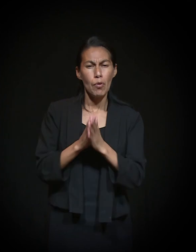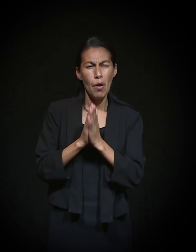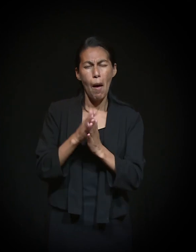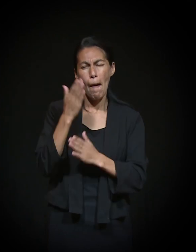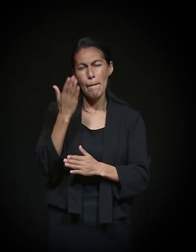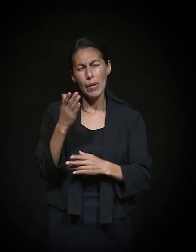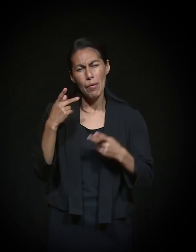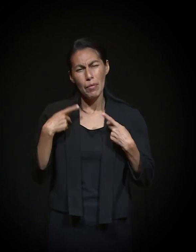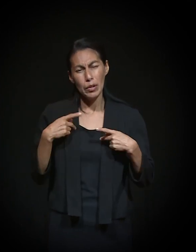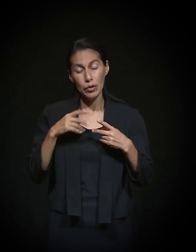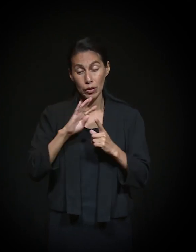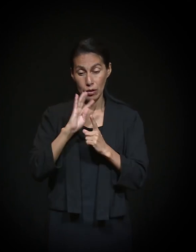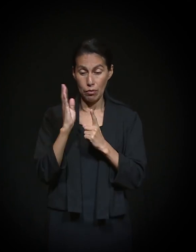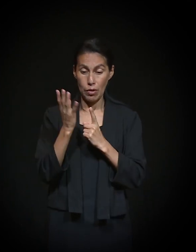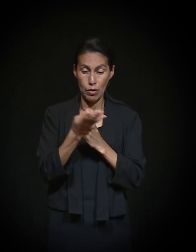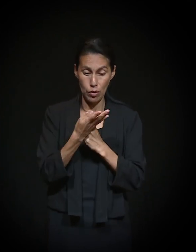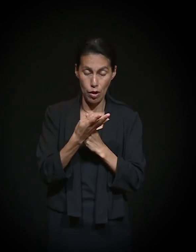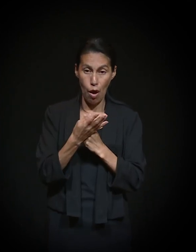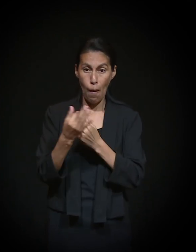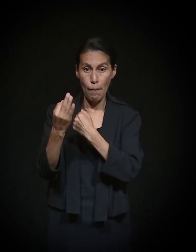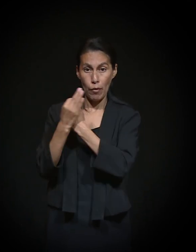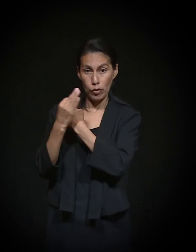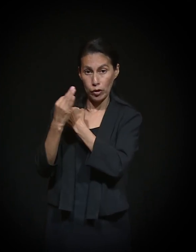por petición, sabiduría y gracia.